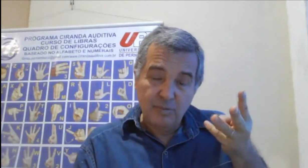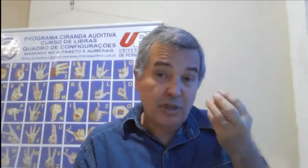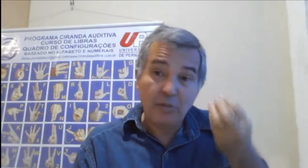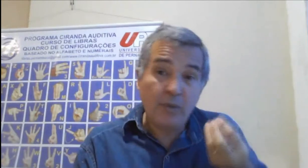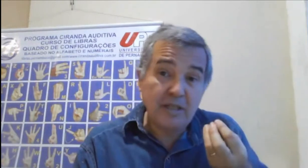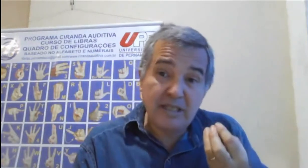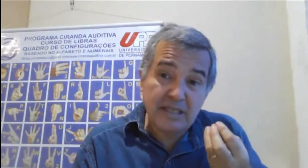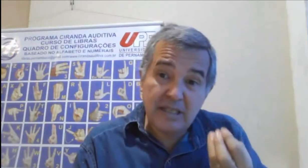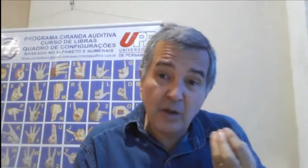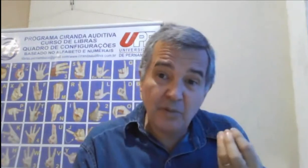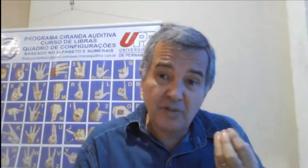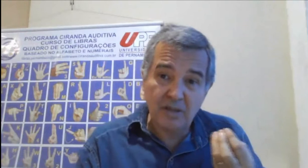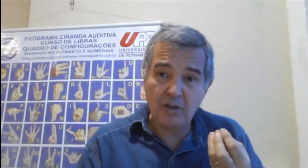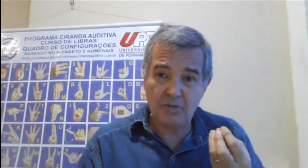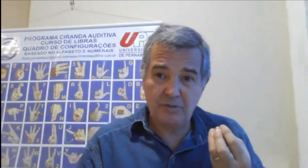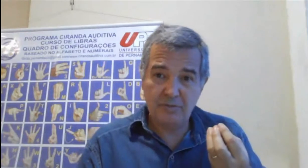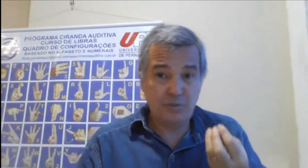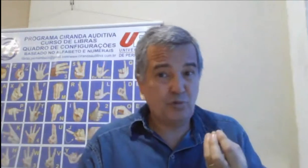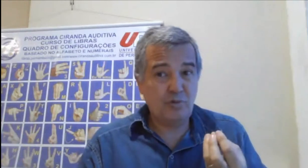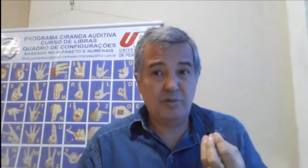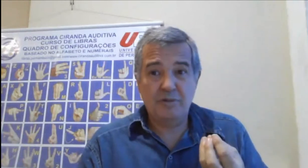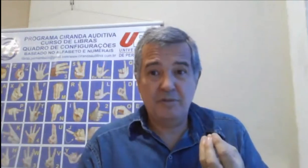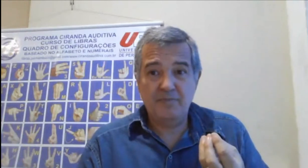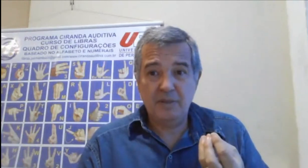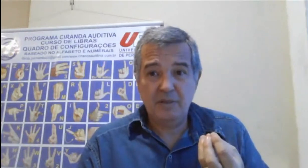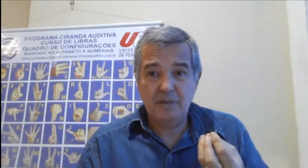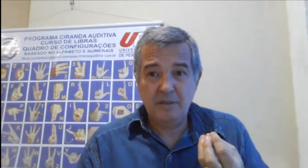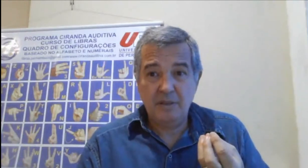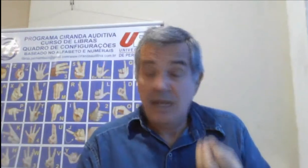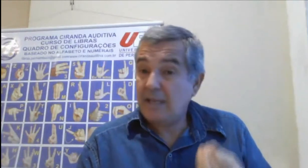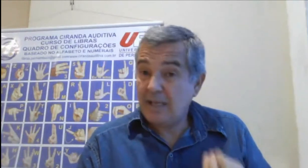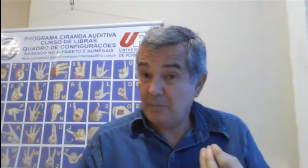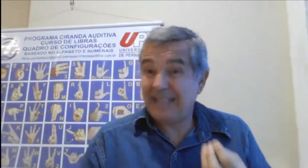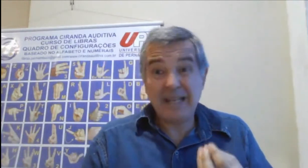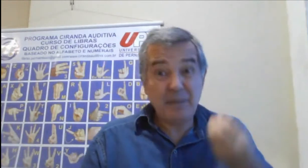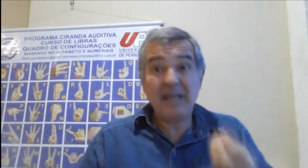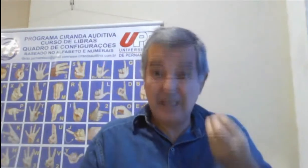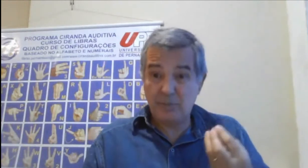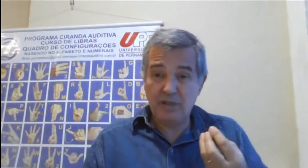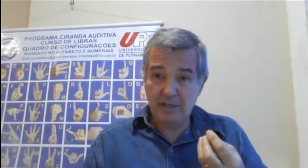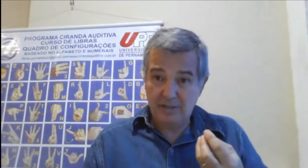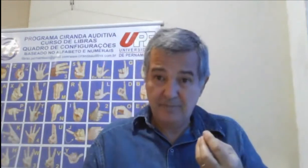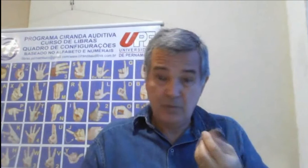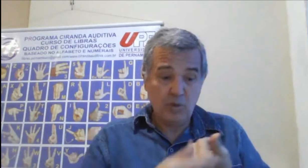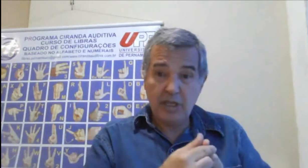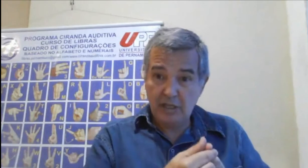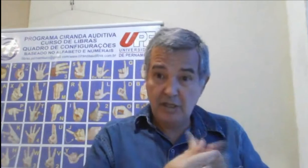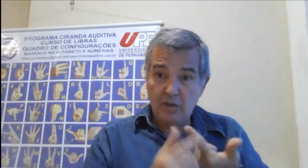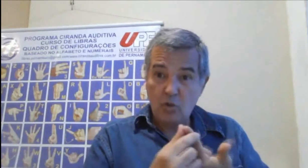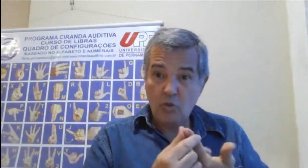Porque não pode ser sinal pelo sinal para o surdo. Ele tem que aprender a responder o que,